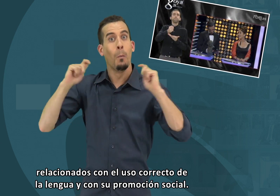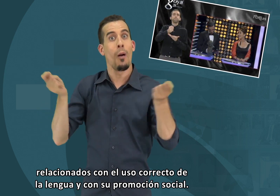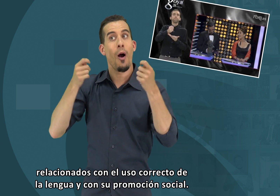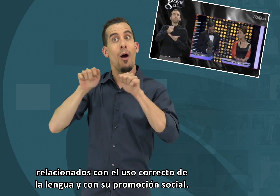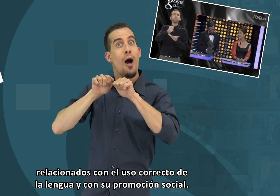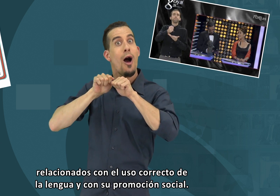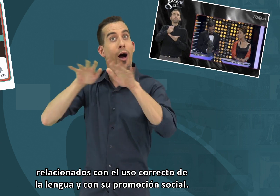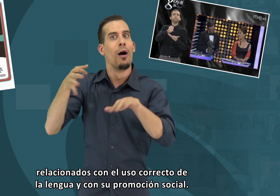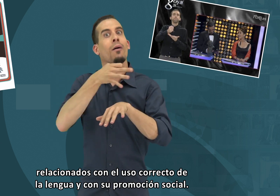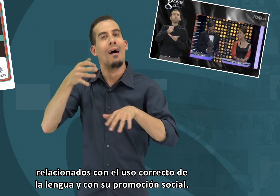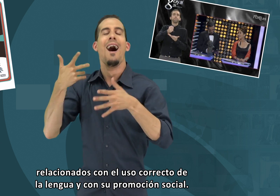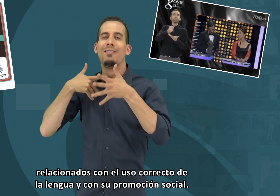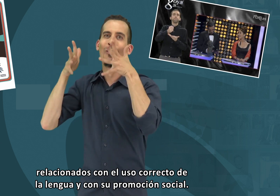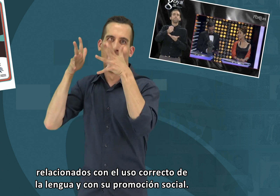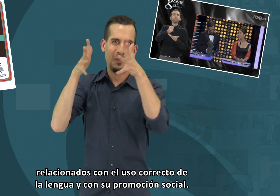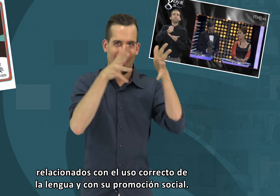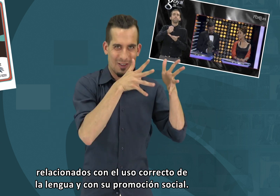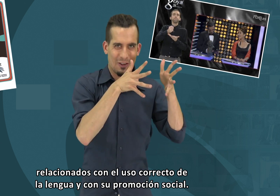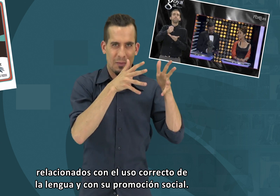su promoción social.